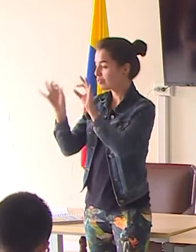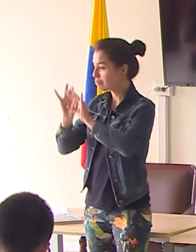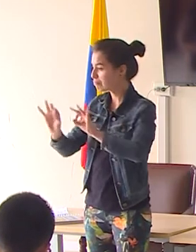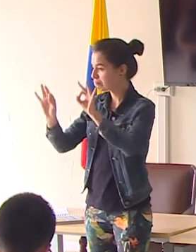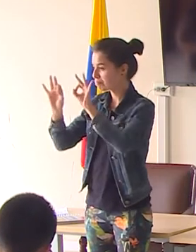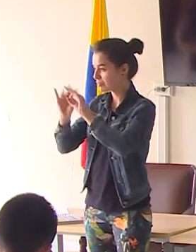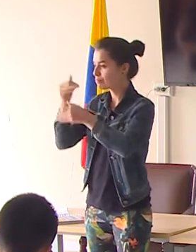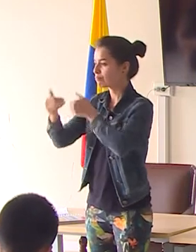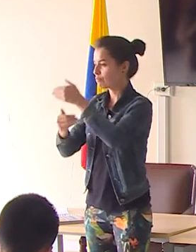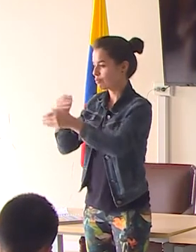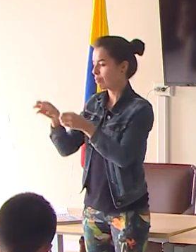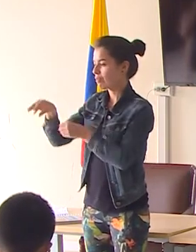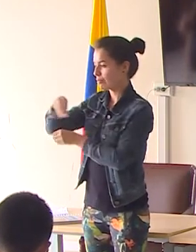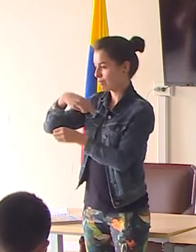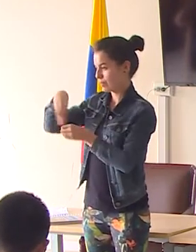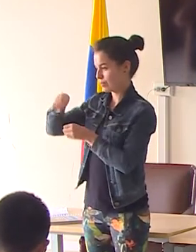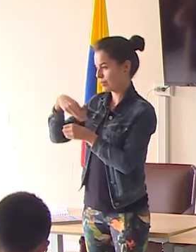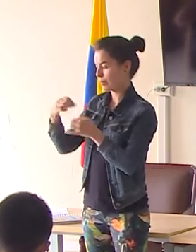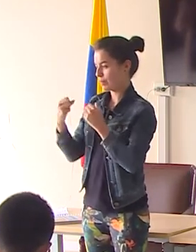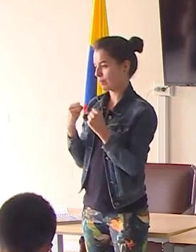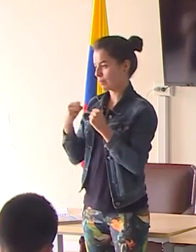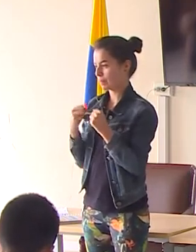actualmente el proceso de metropolización